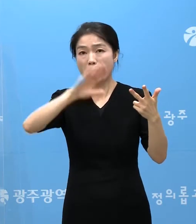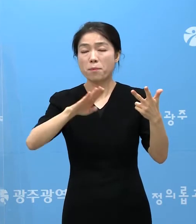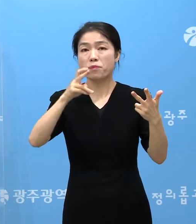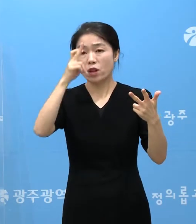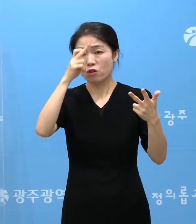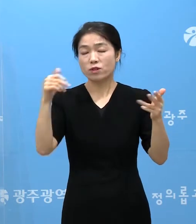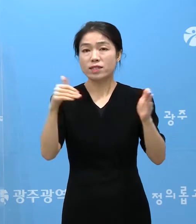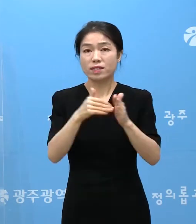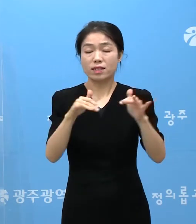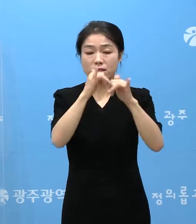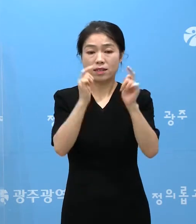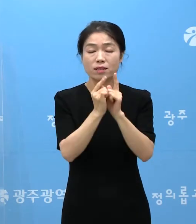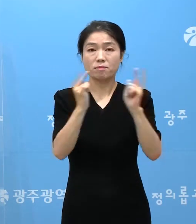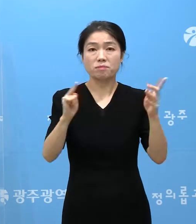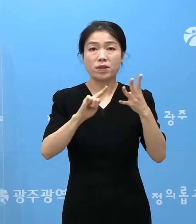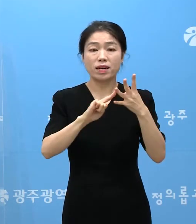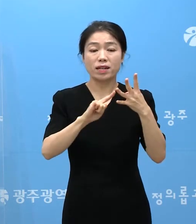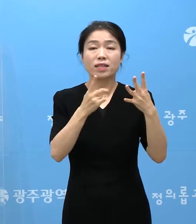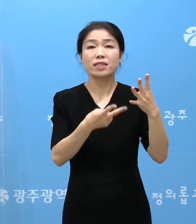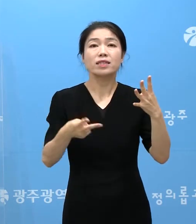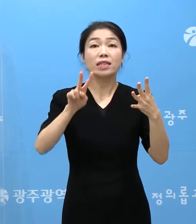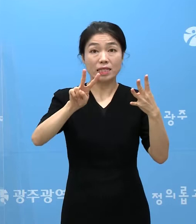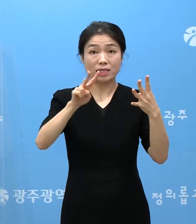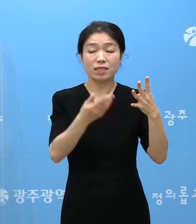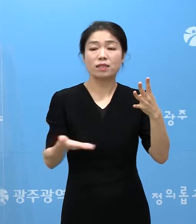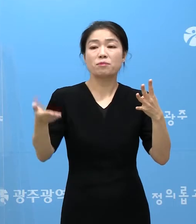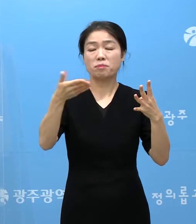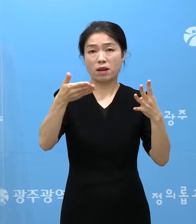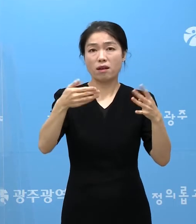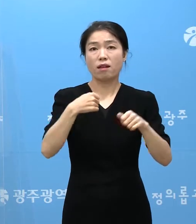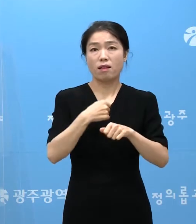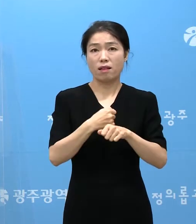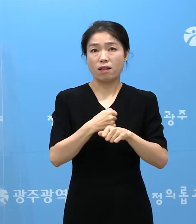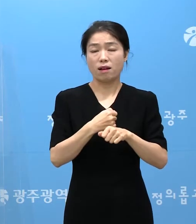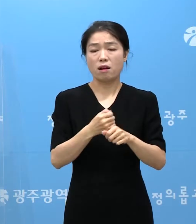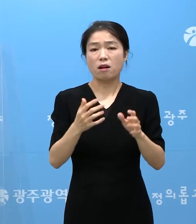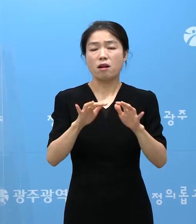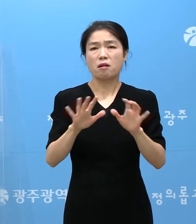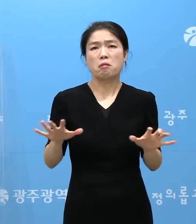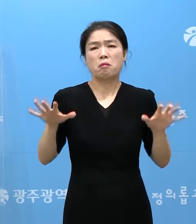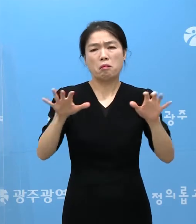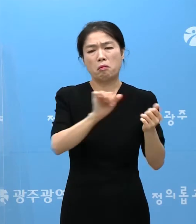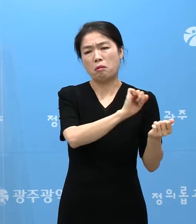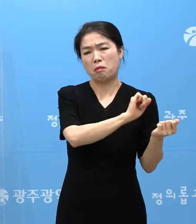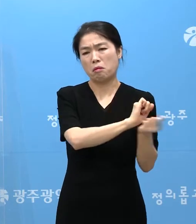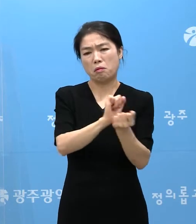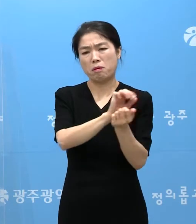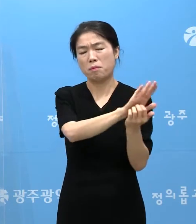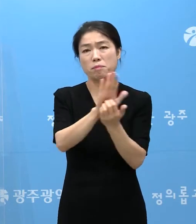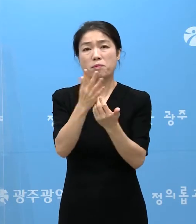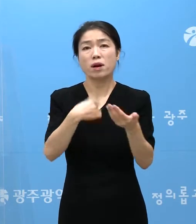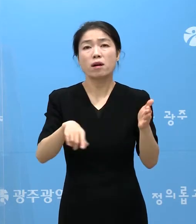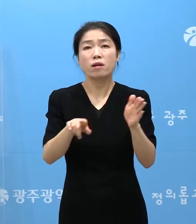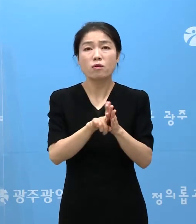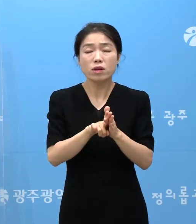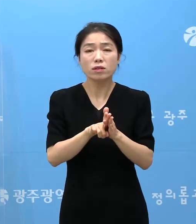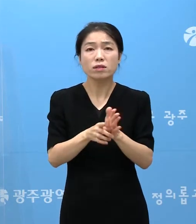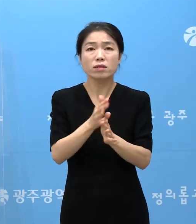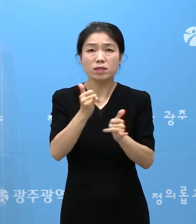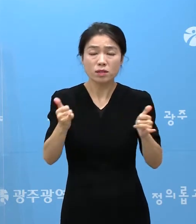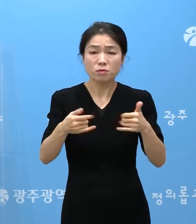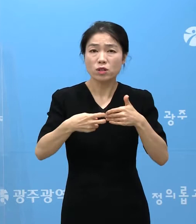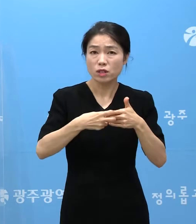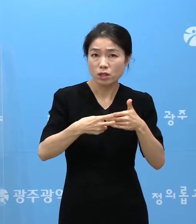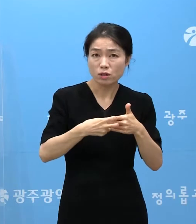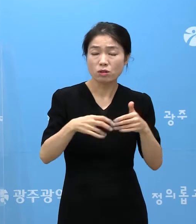24시까지 사회적 거리두기 2단계로 격상합니다. 대규모 감염 확산을 차단하기 위해서는 시민과